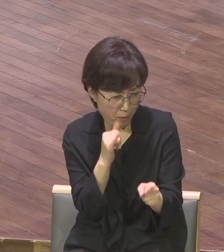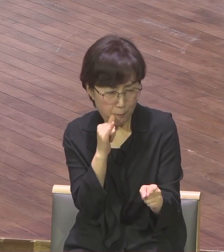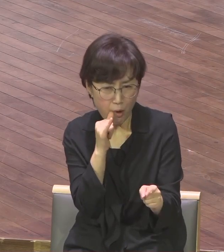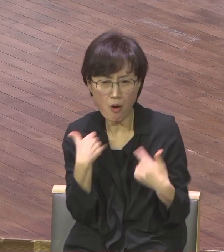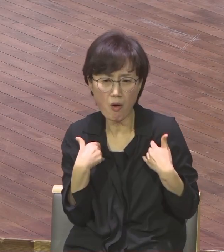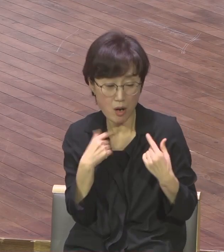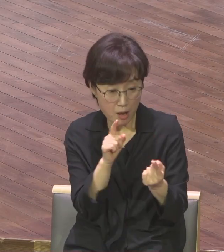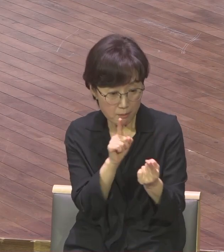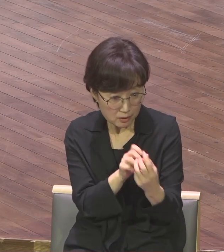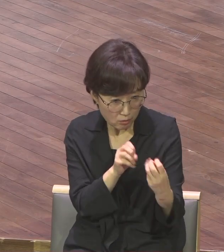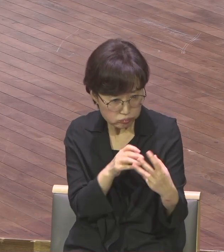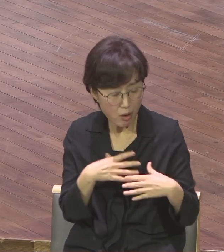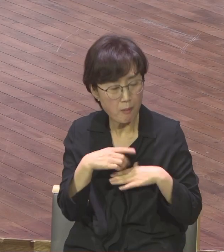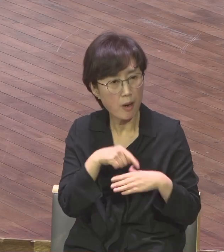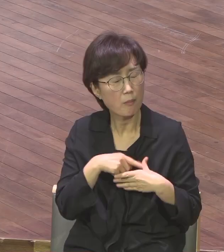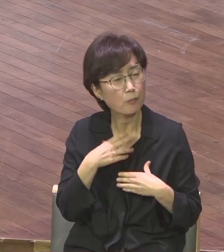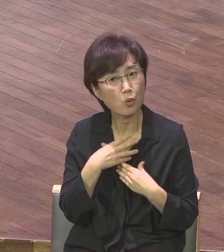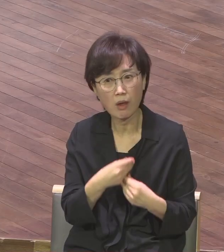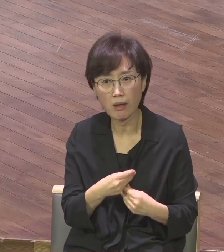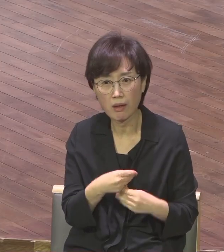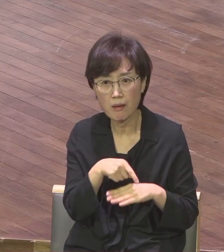뭔가 편안해, 이 사람 만나면.